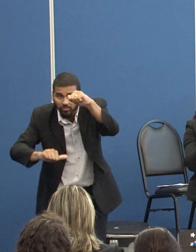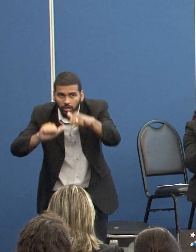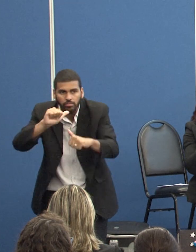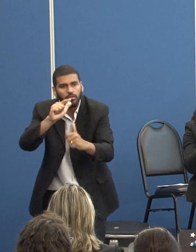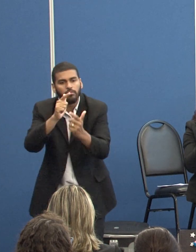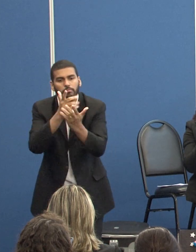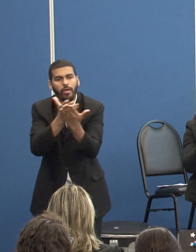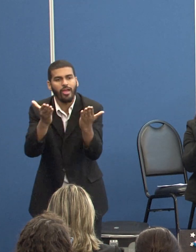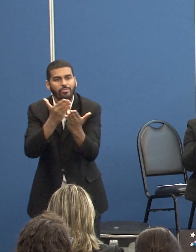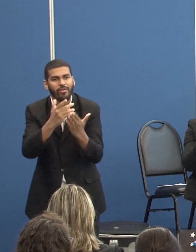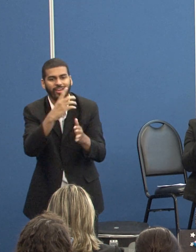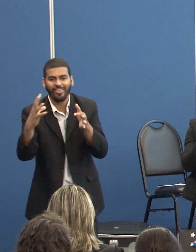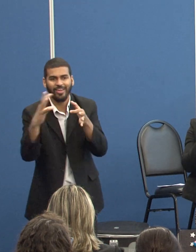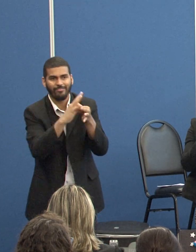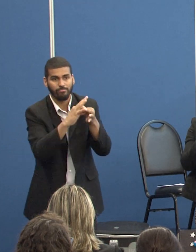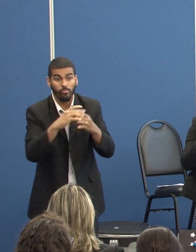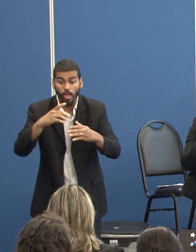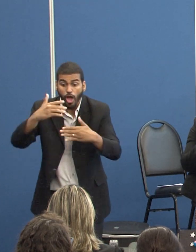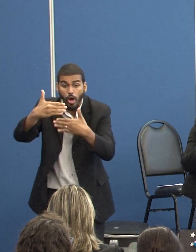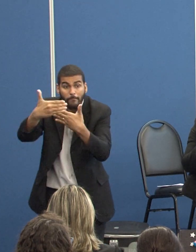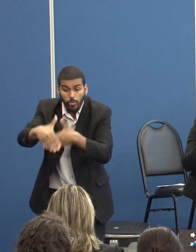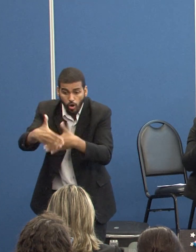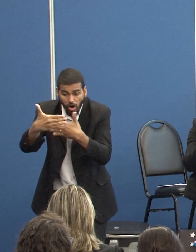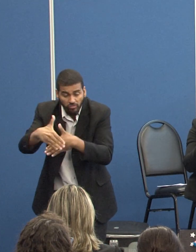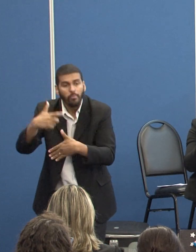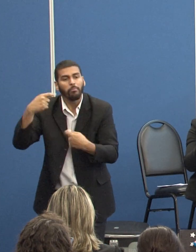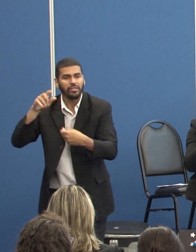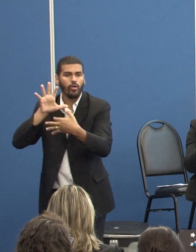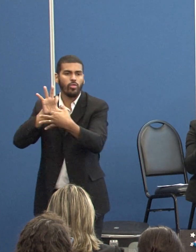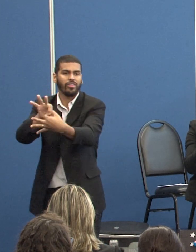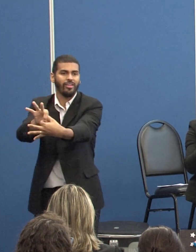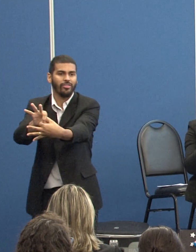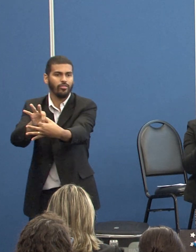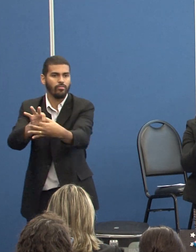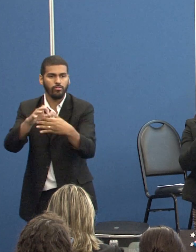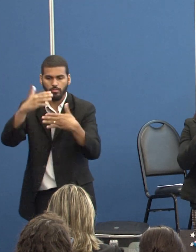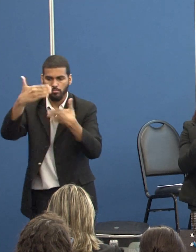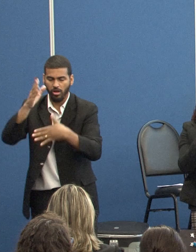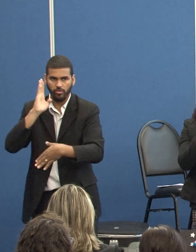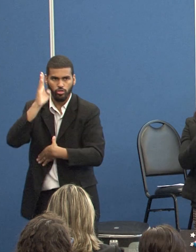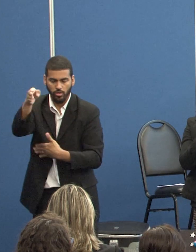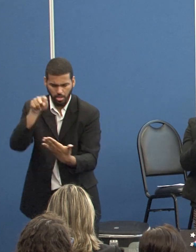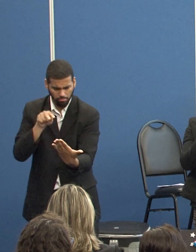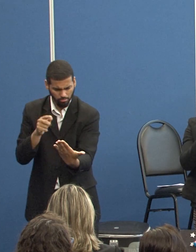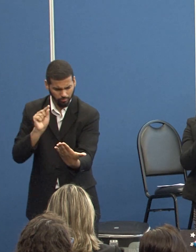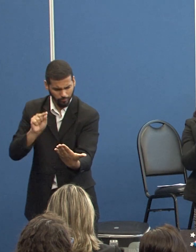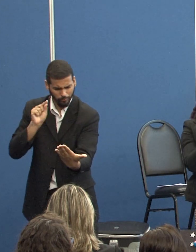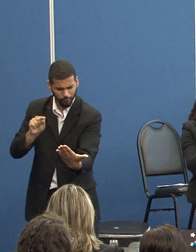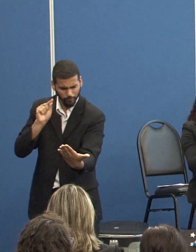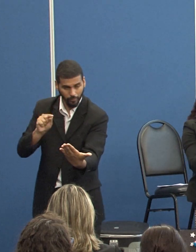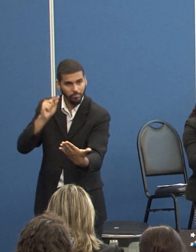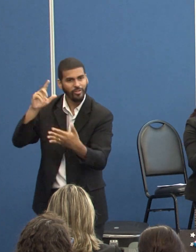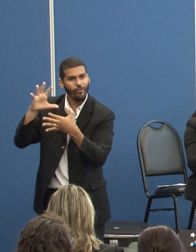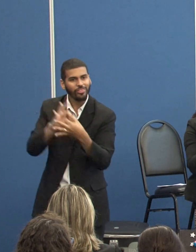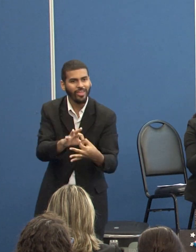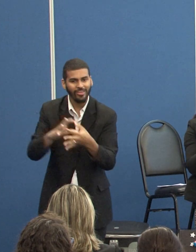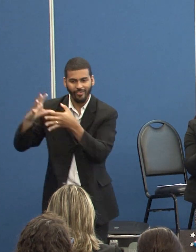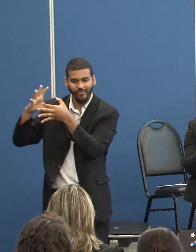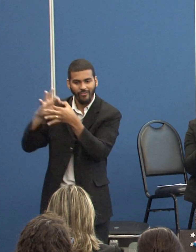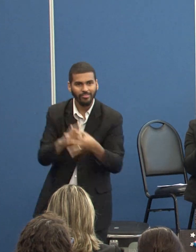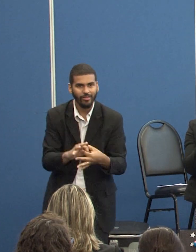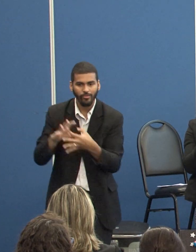A prova e o ensino precisa ser contextualizado, sim. Porém, precisa ter uma linguagem na qual a gente dá o suporte, a gente dá o input